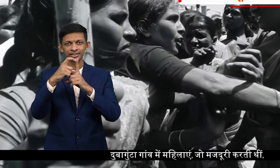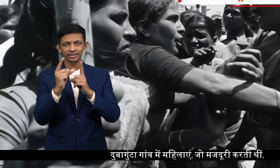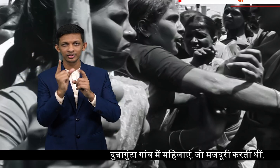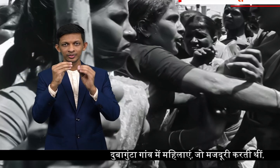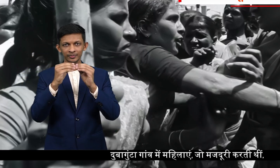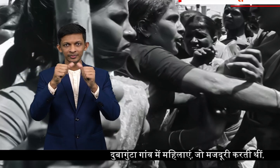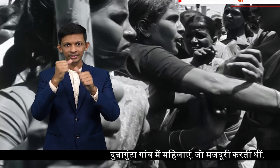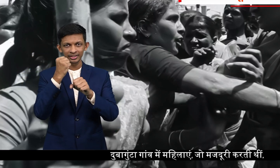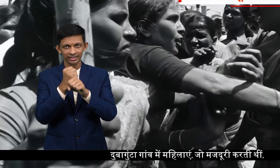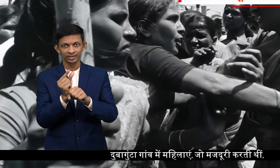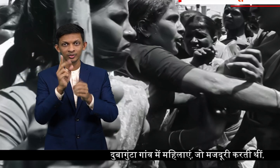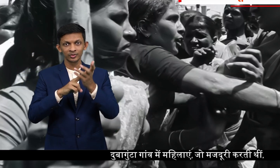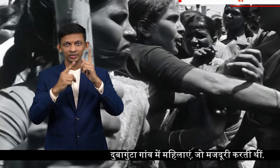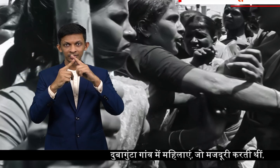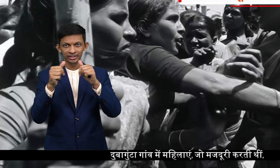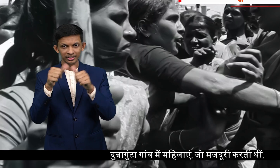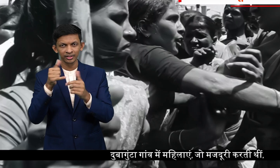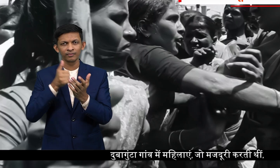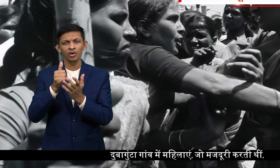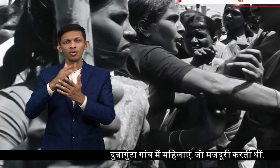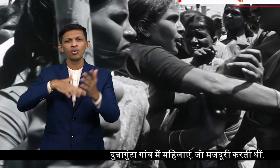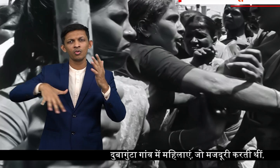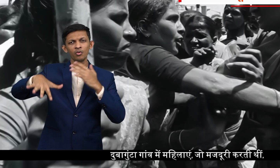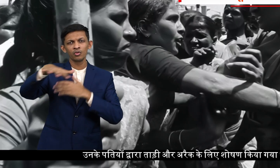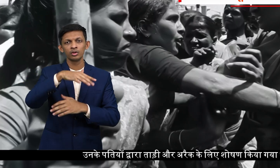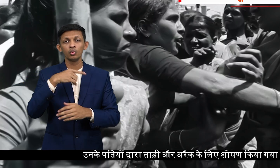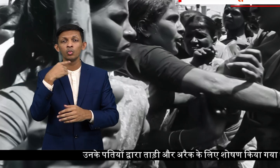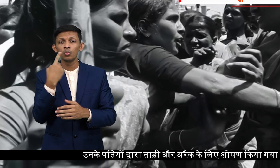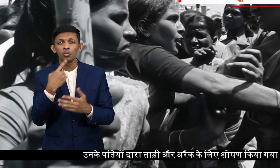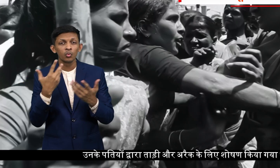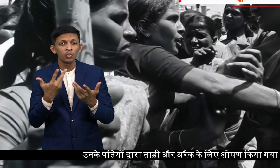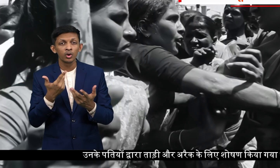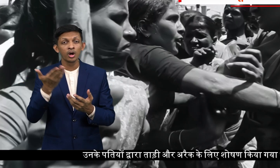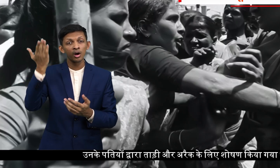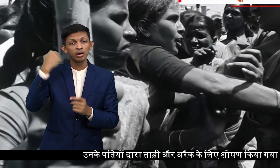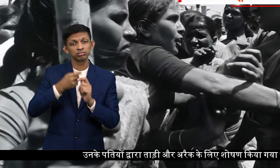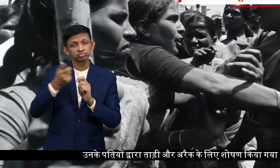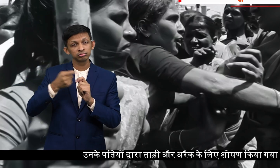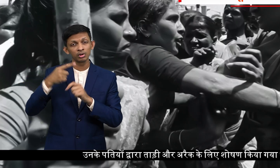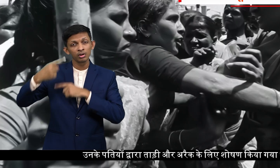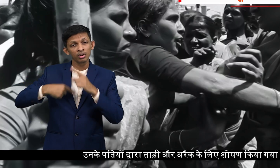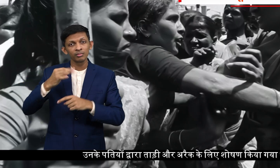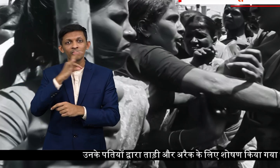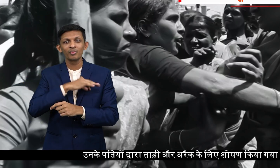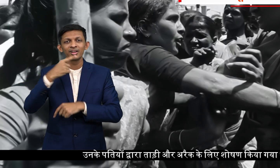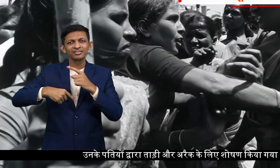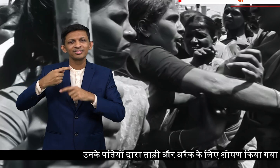दुबागुंटा गांव में महिलाएं जो मजदूरी करती थी, उनके पतियों द्वारा ताड़ी